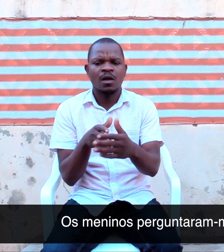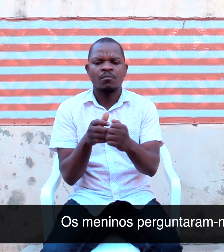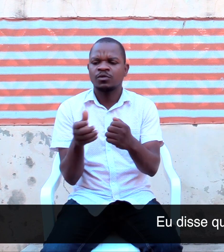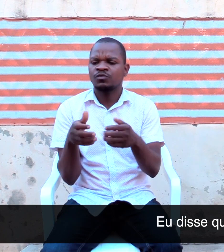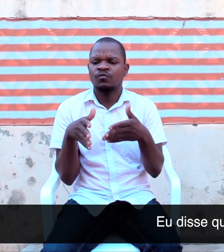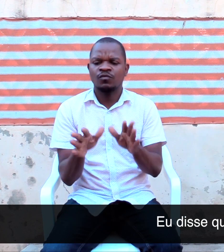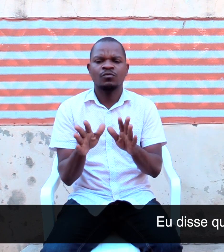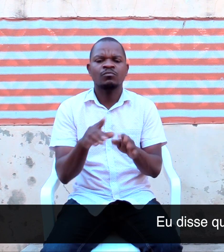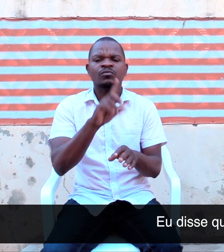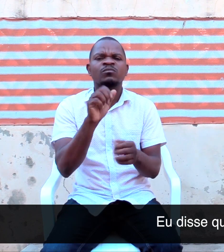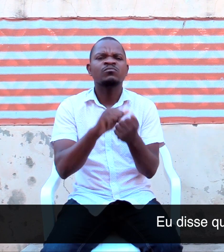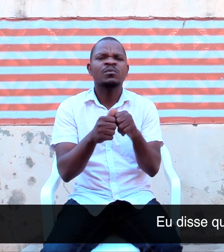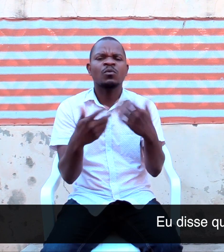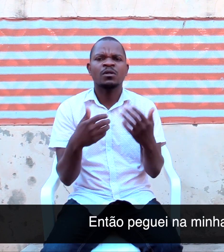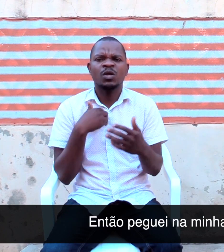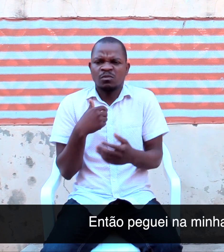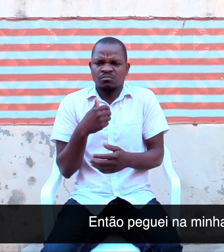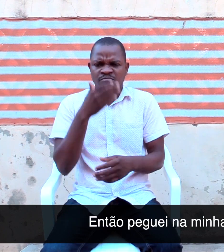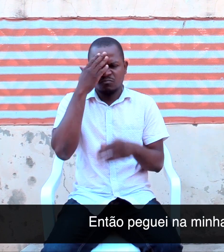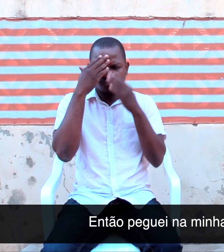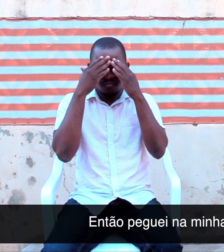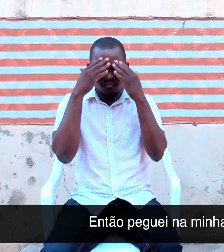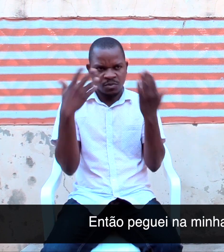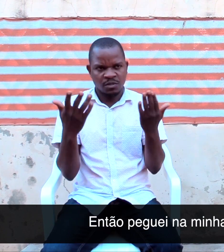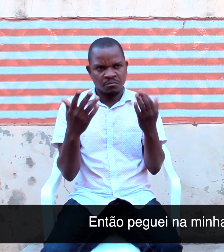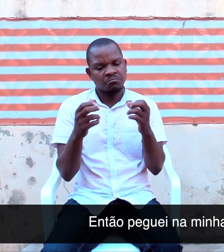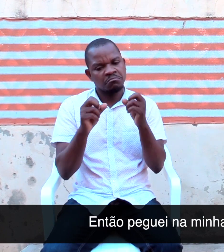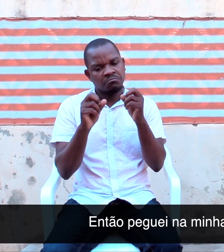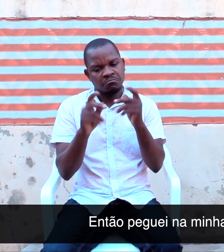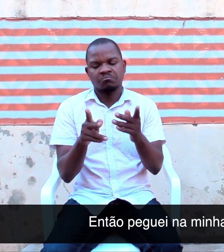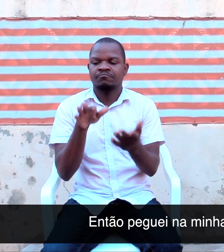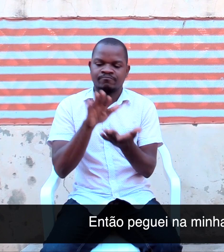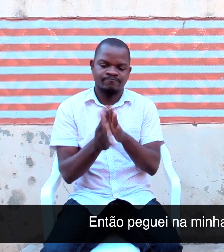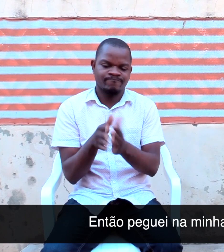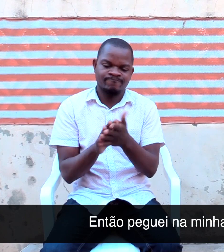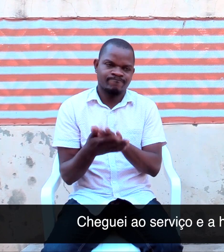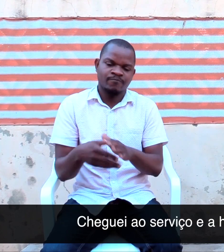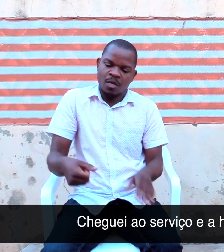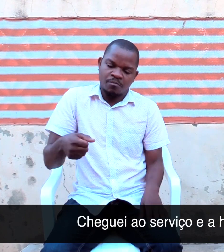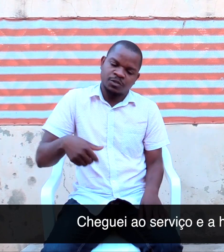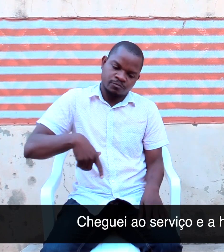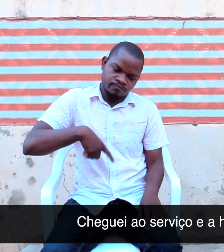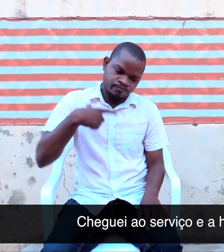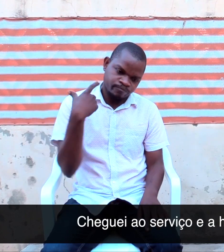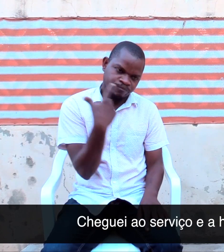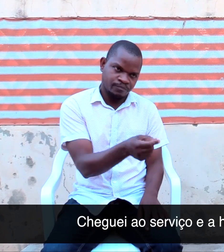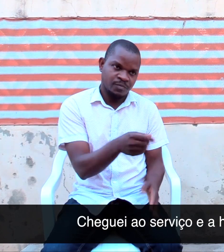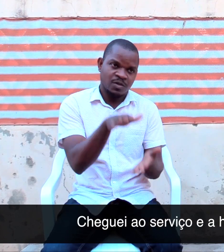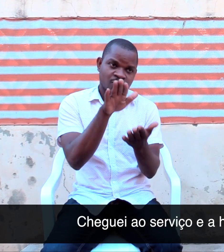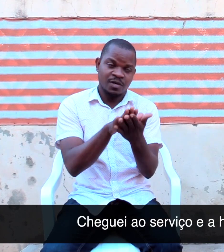acontecer. Eu disse que não sabia. Então peguei na minha bolsa, fui ao trabalho. Cheguei no